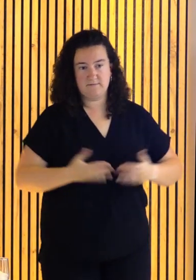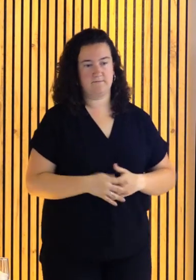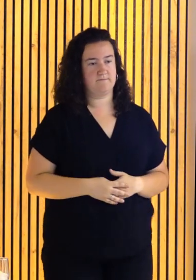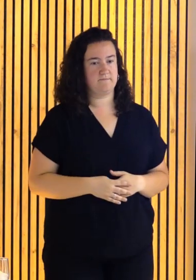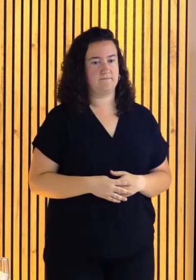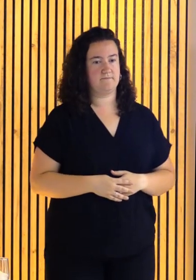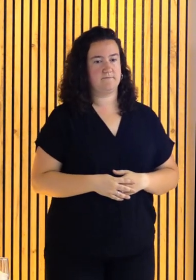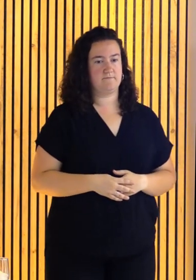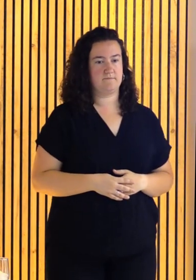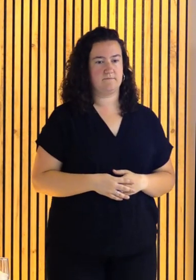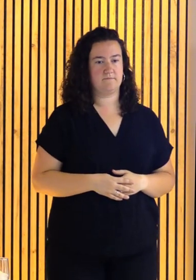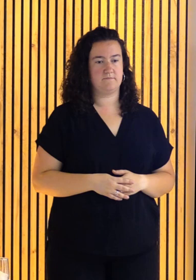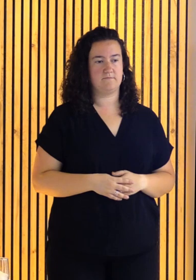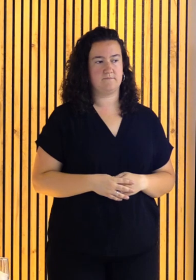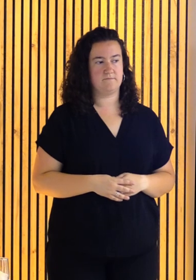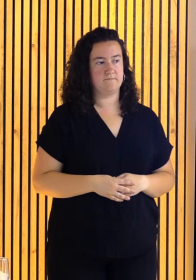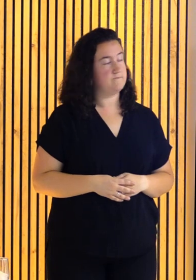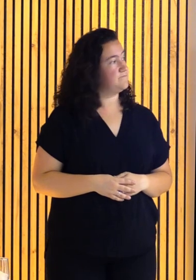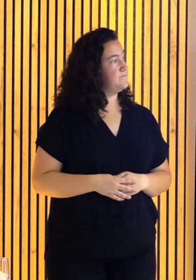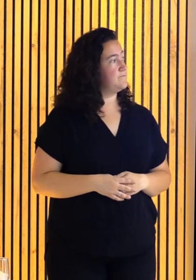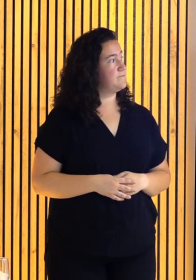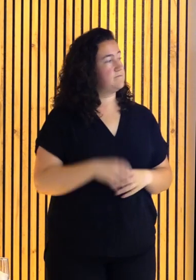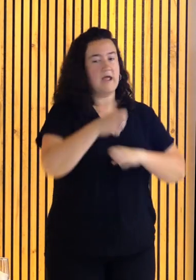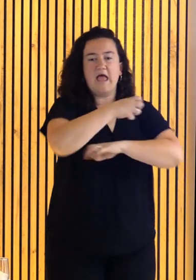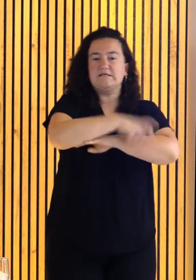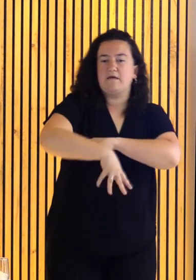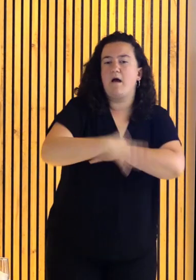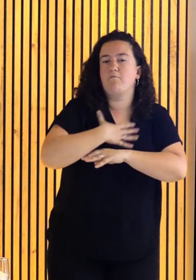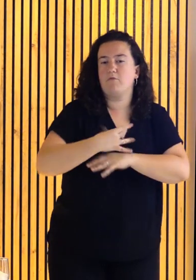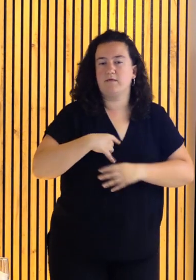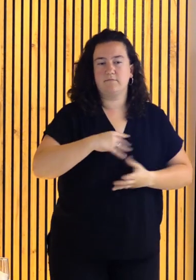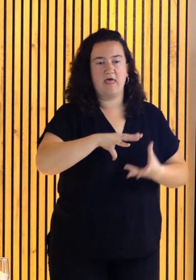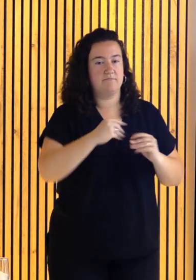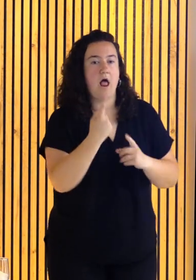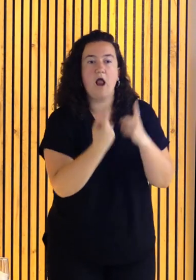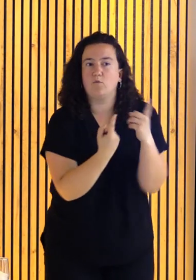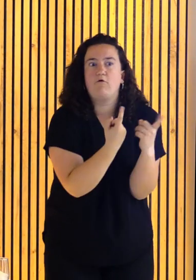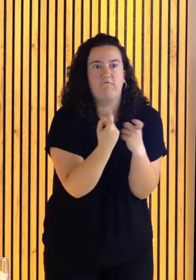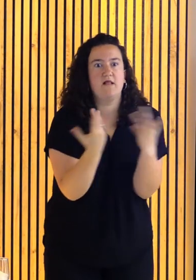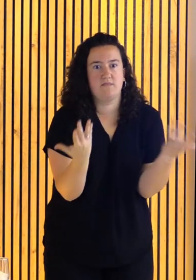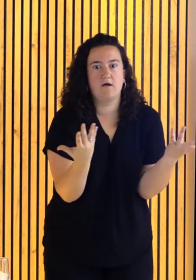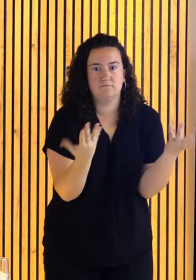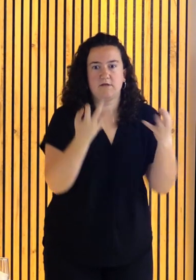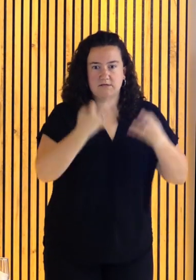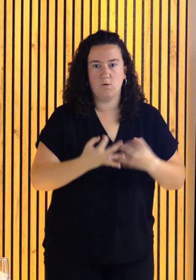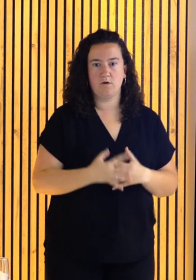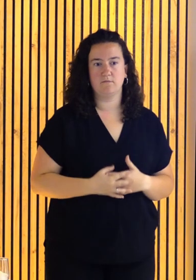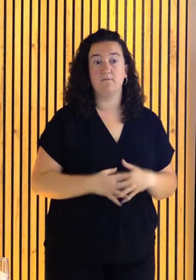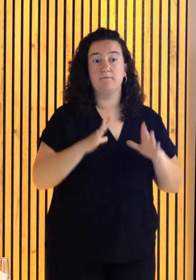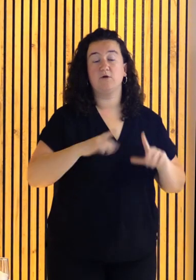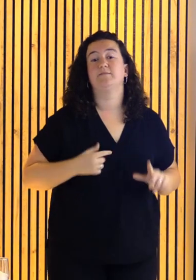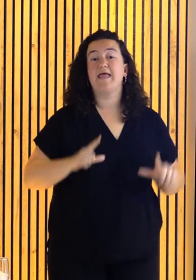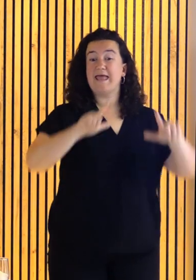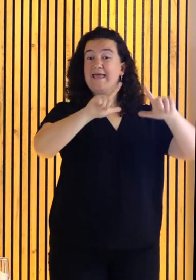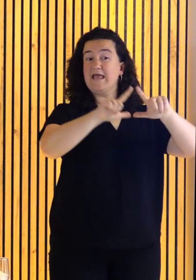zaio eskema honi, faltako dira batzuk, bai, orduan, bueno, hau da, Hirukilarruza bere